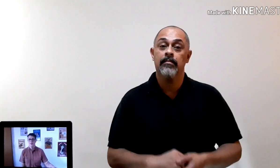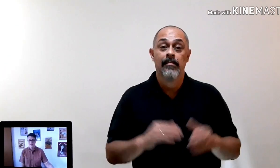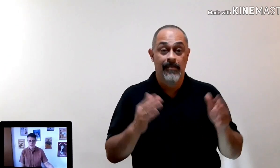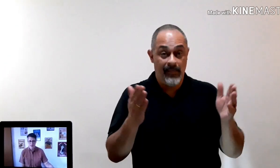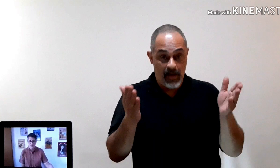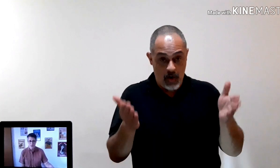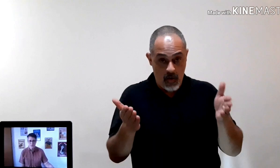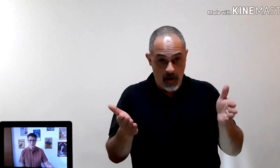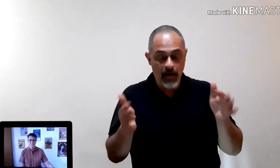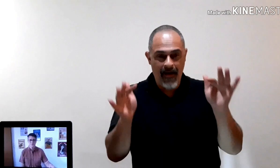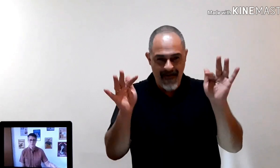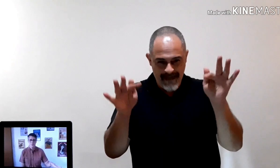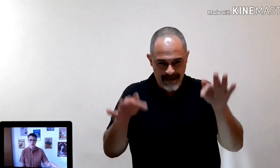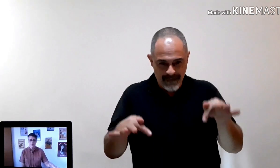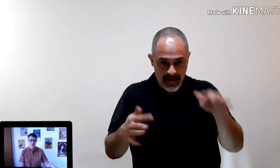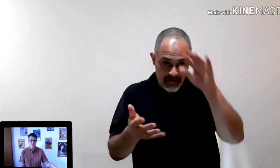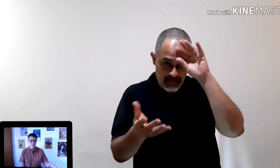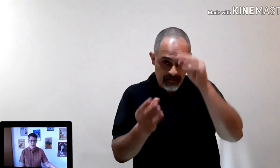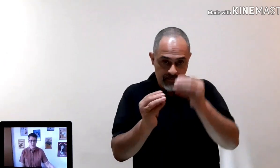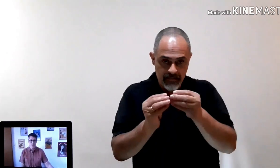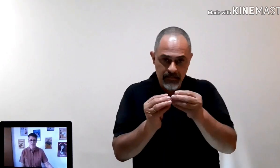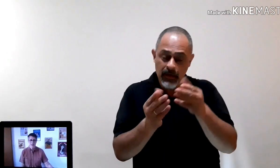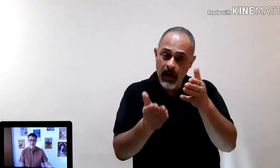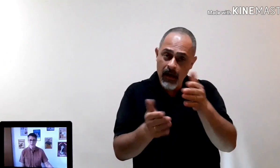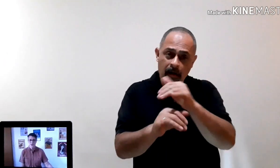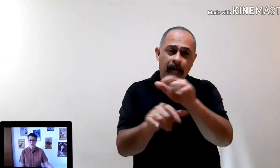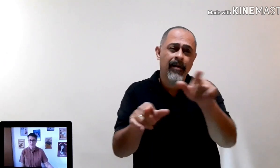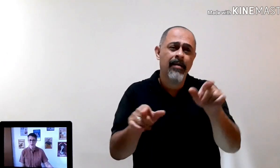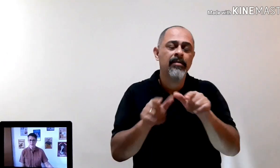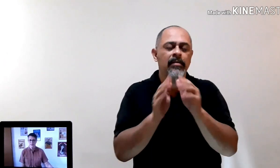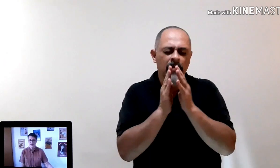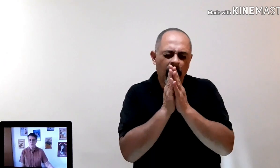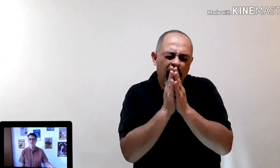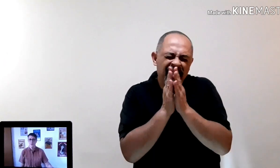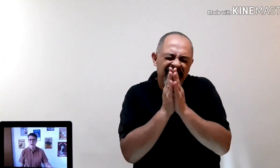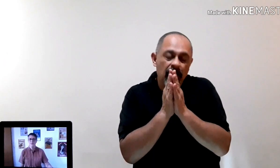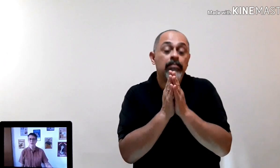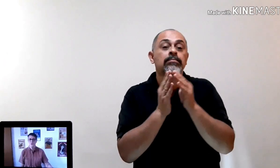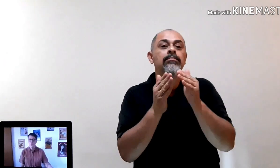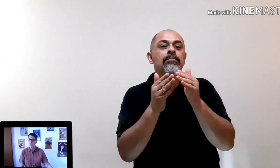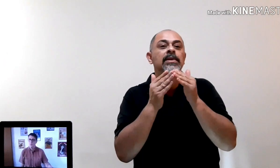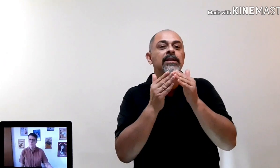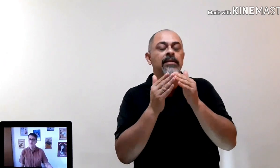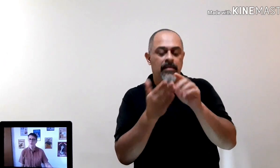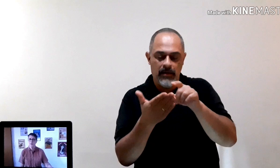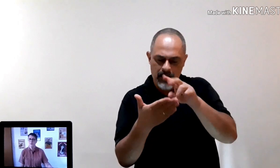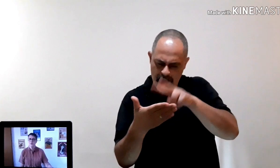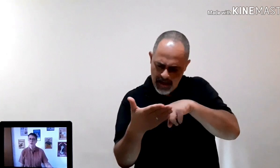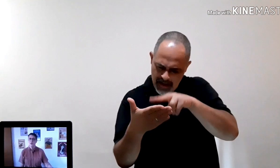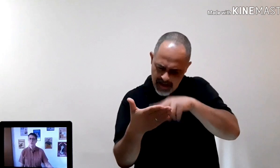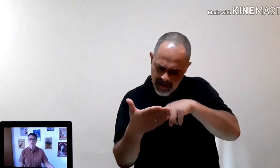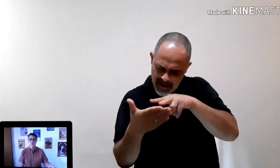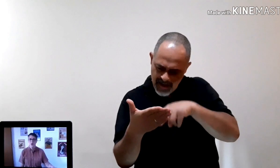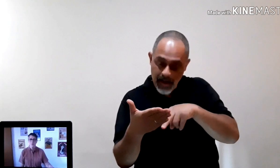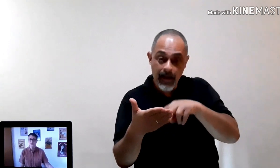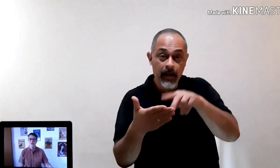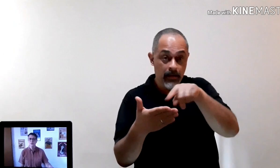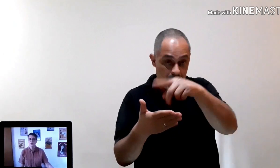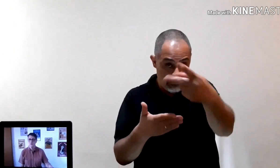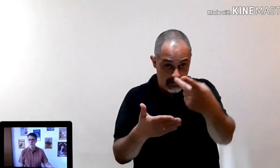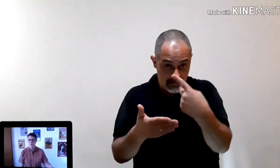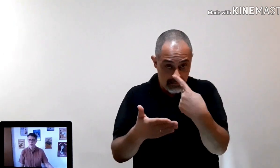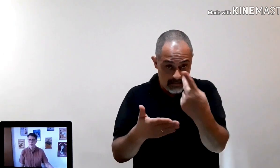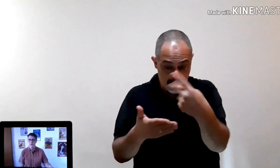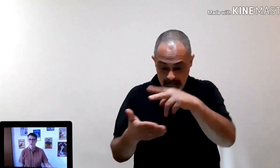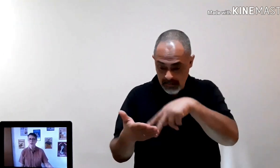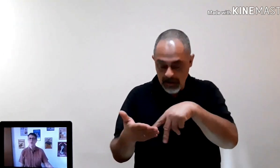Eu quero encerrar orando, pedindo para que a gente possa, através da palavra, continuar buscando a Deus, continuar